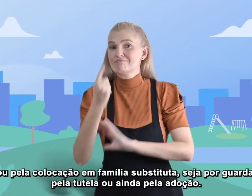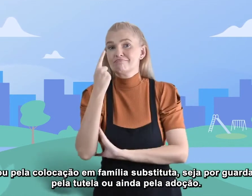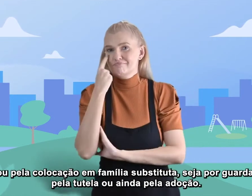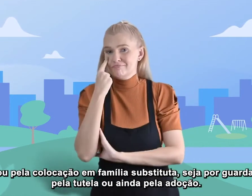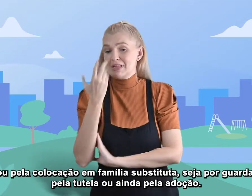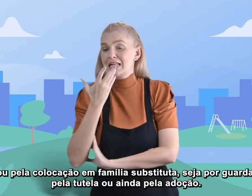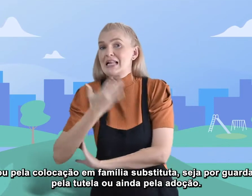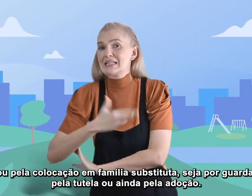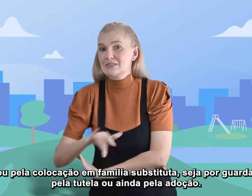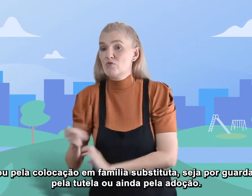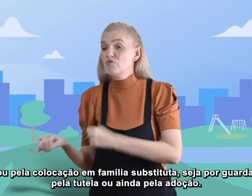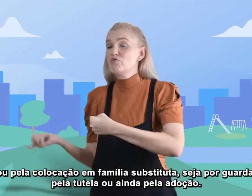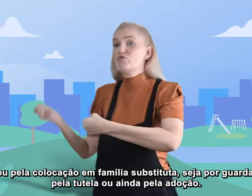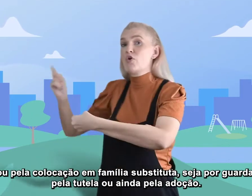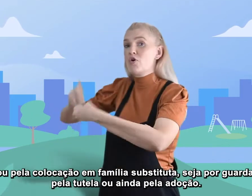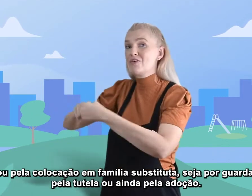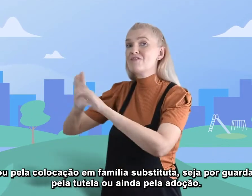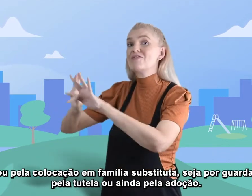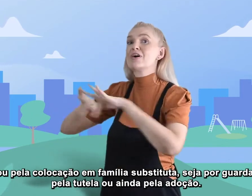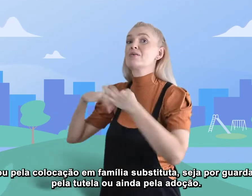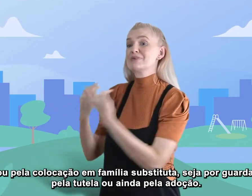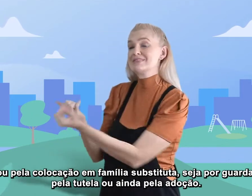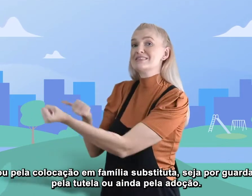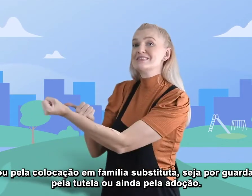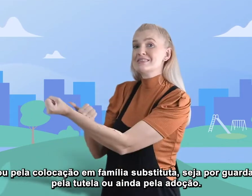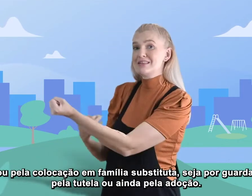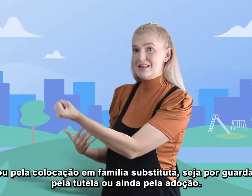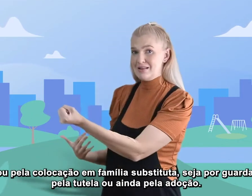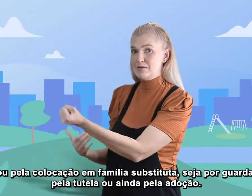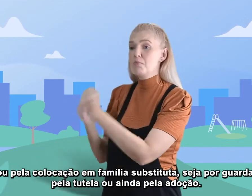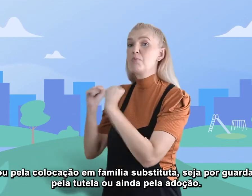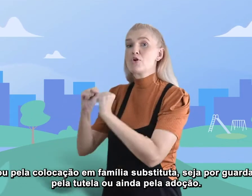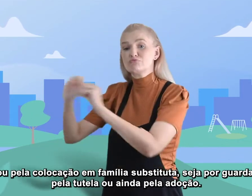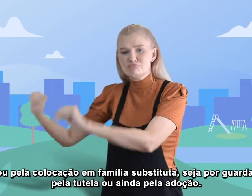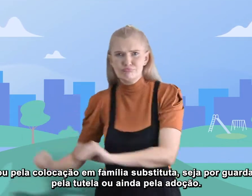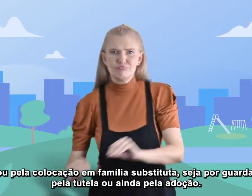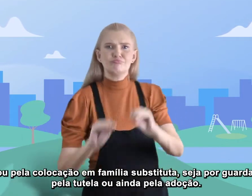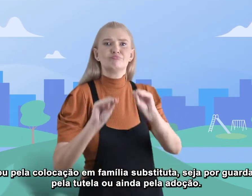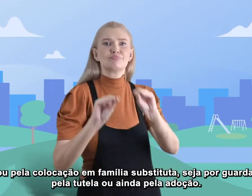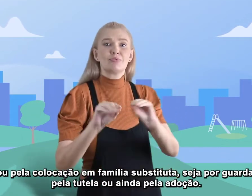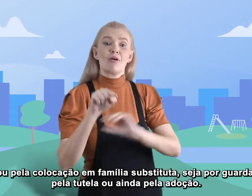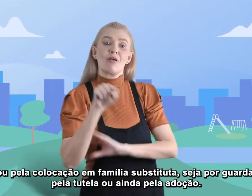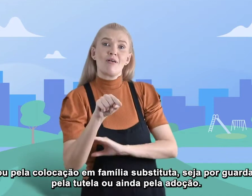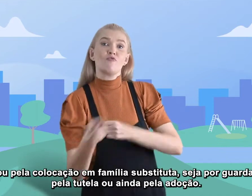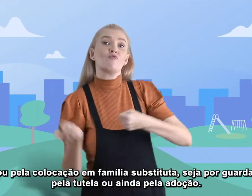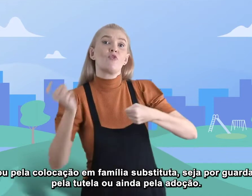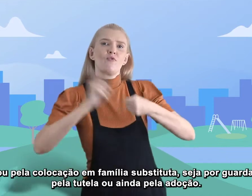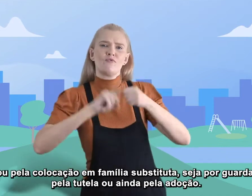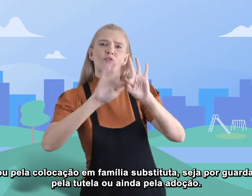família substituta, seja por guarda, pela tutela ou ainda pela adoção.